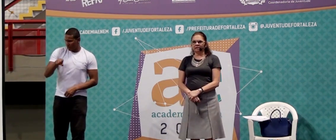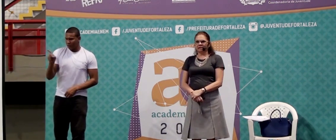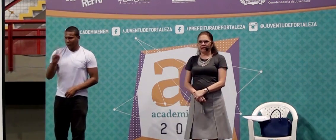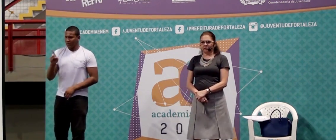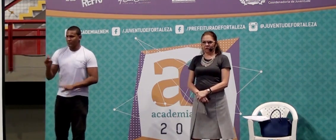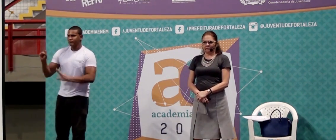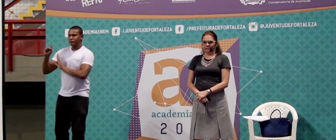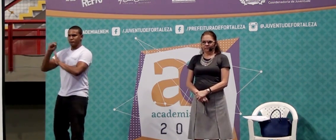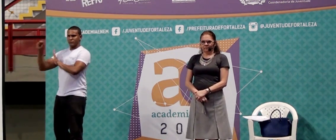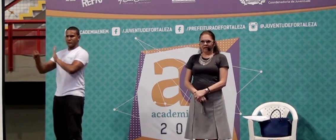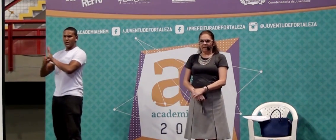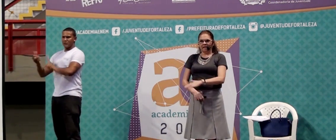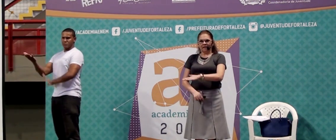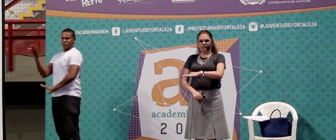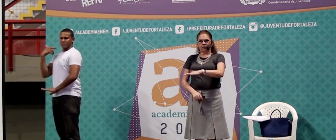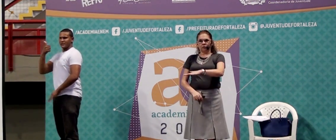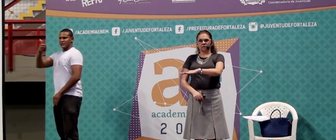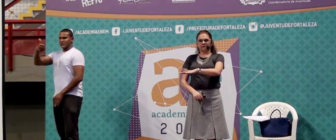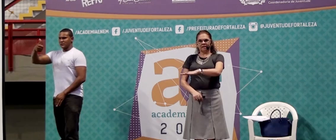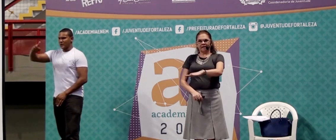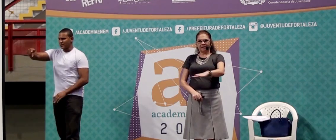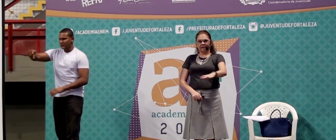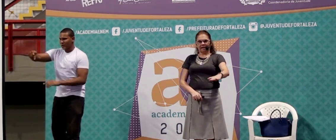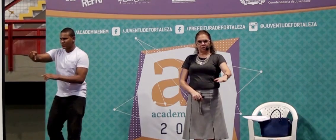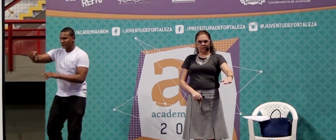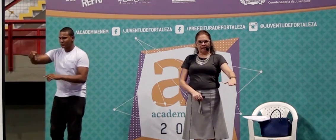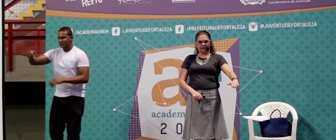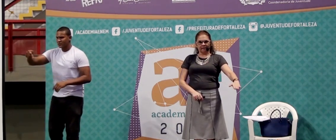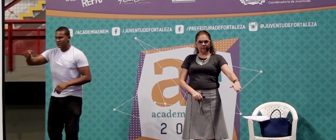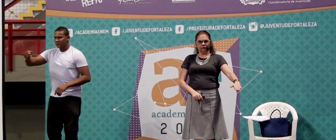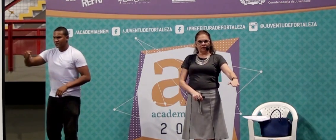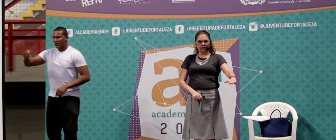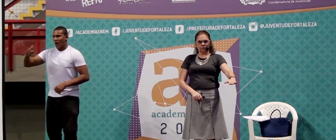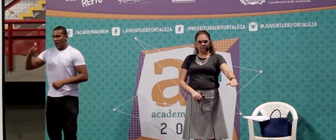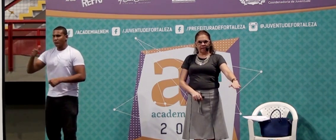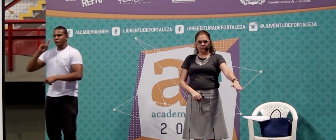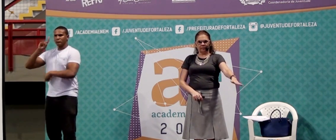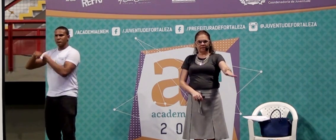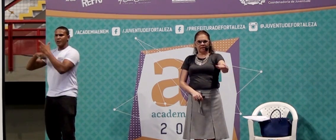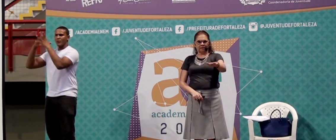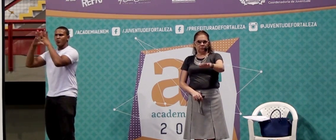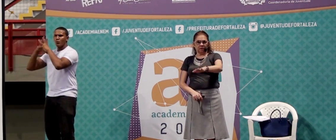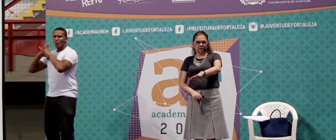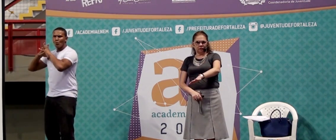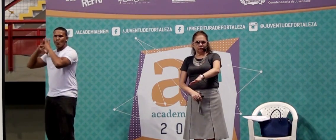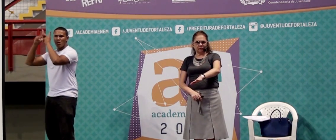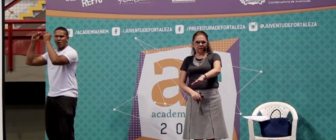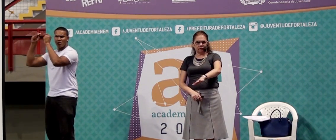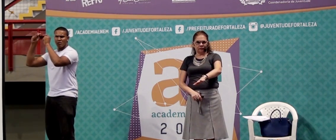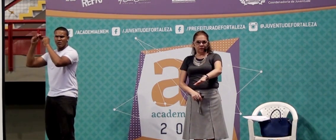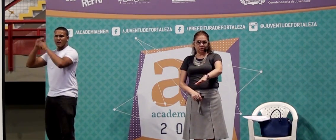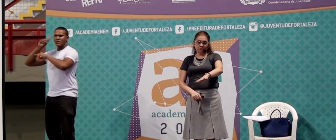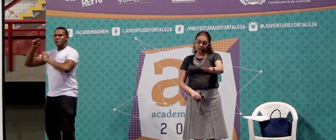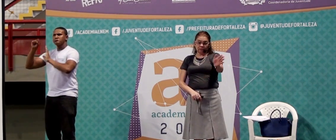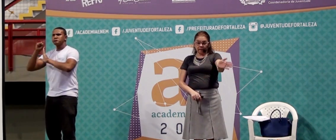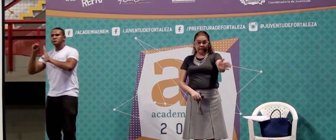século 17. Aí ela foi considerada erradicada no final do século passado, início do